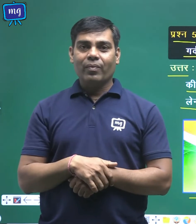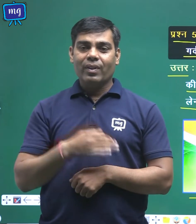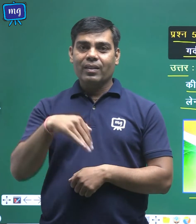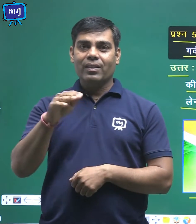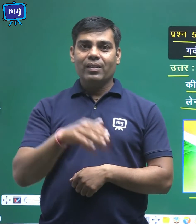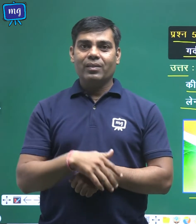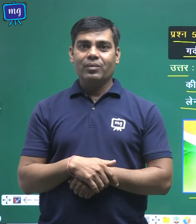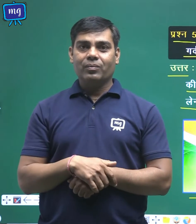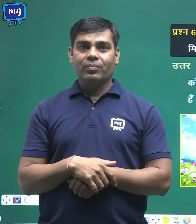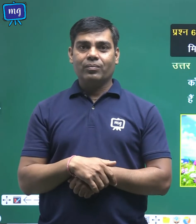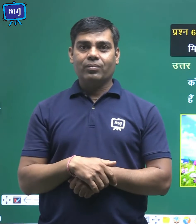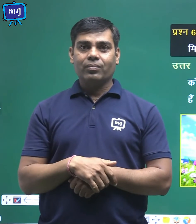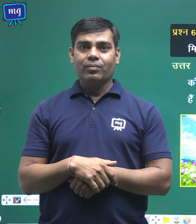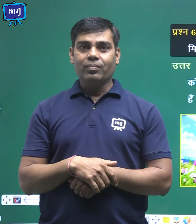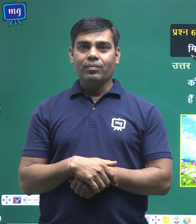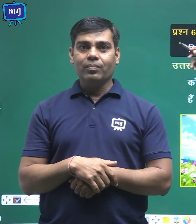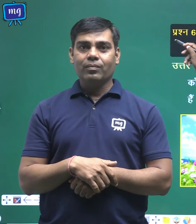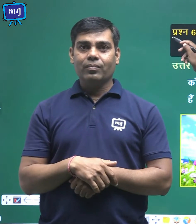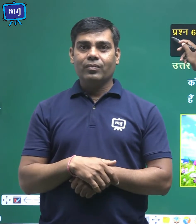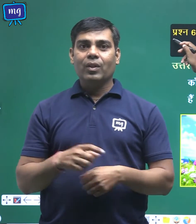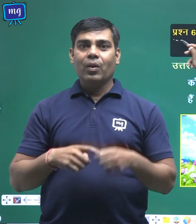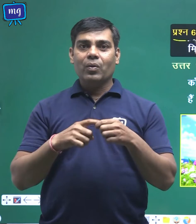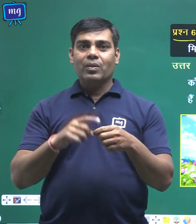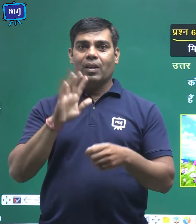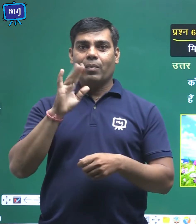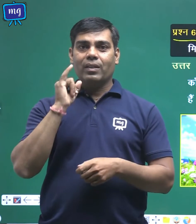आगे चलें। प्रश्न 6,